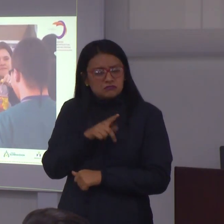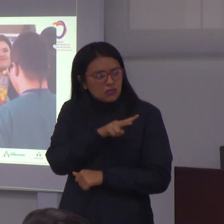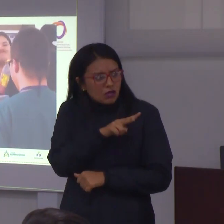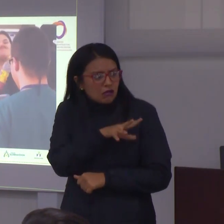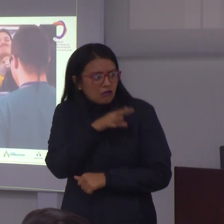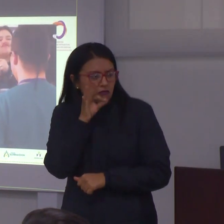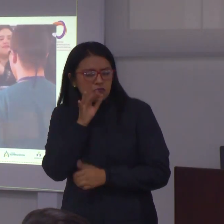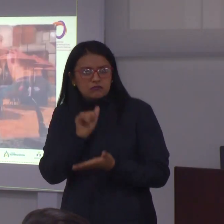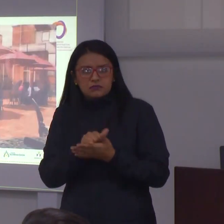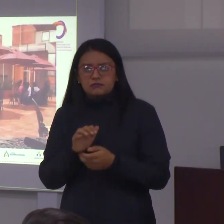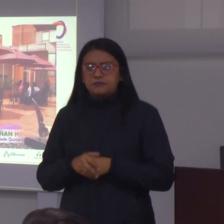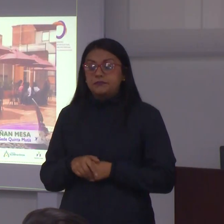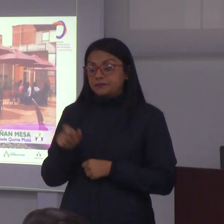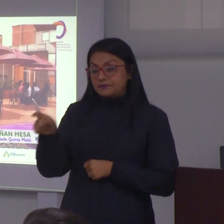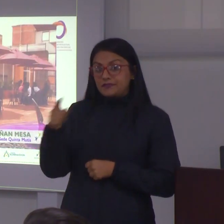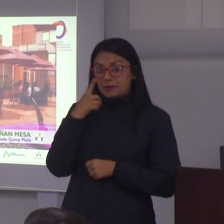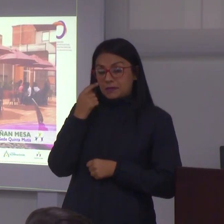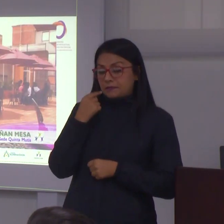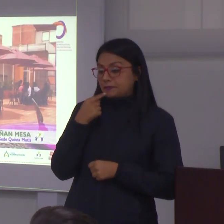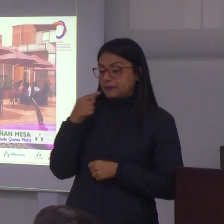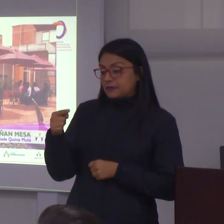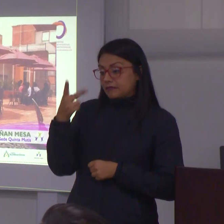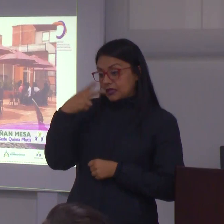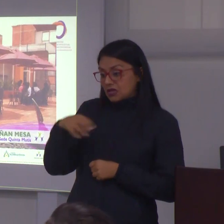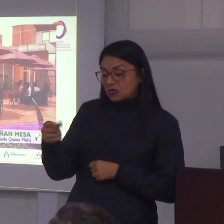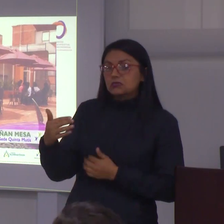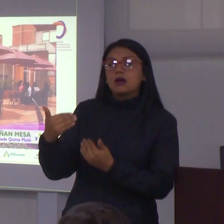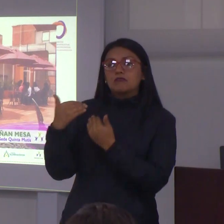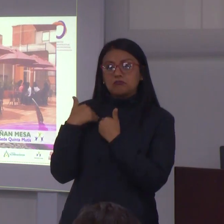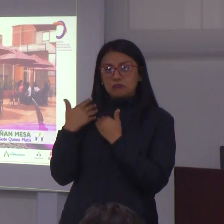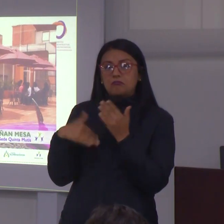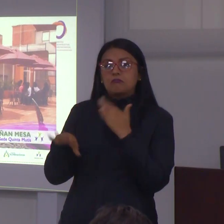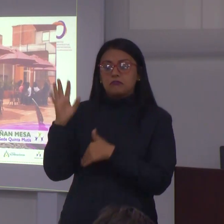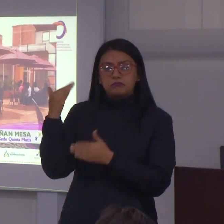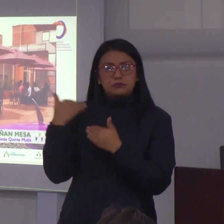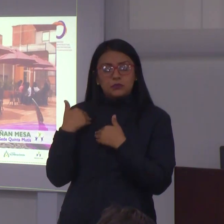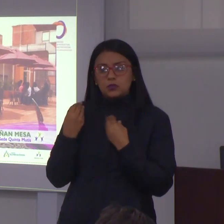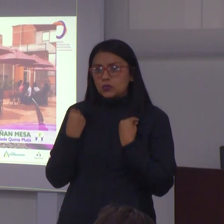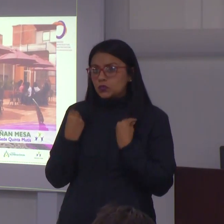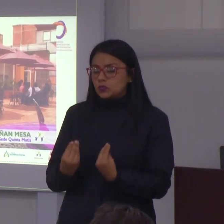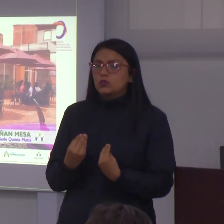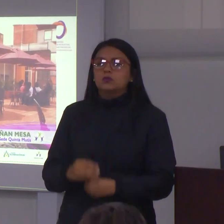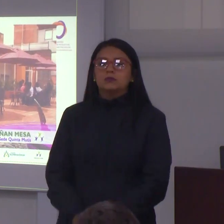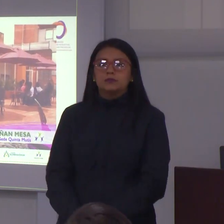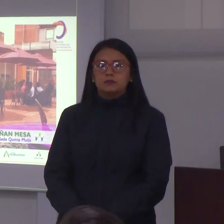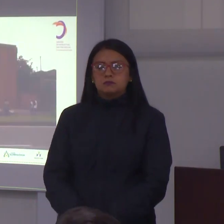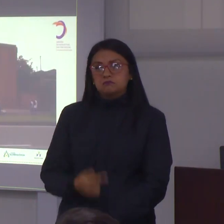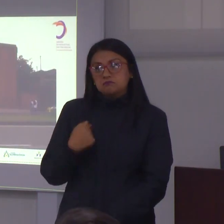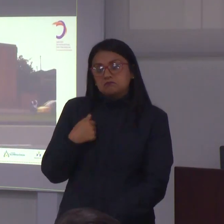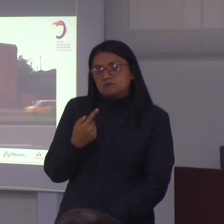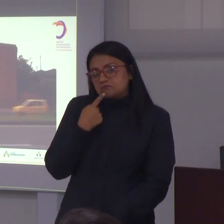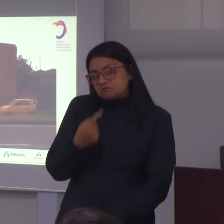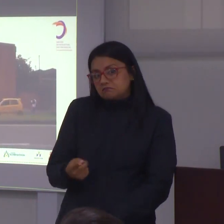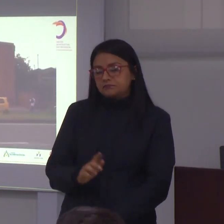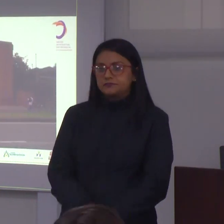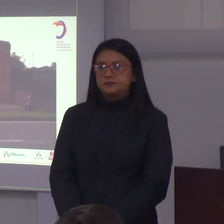Y en cuanto a empezar, adquirir más responsabilidad es mucha, bastante, diría yo.